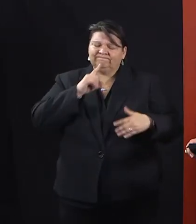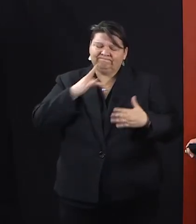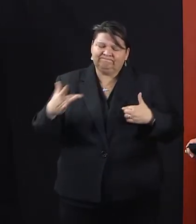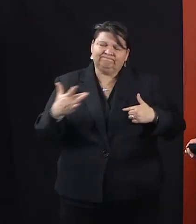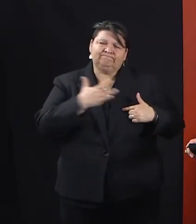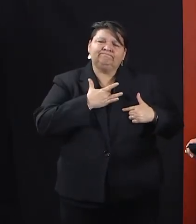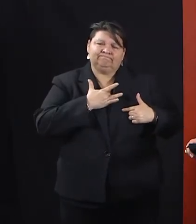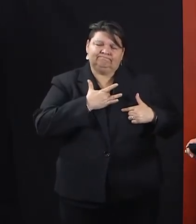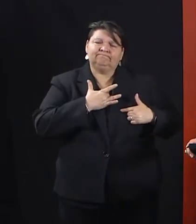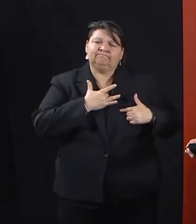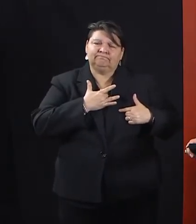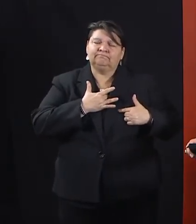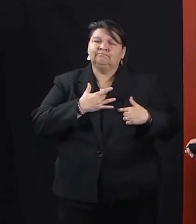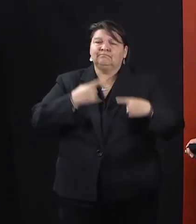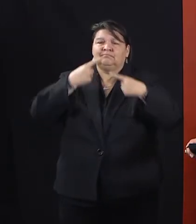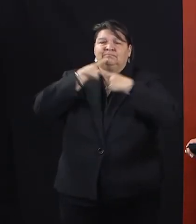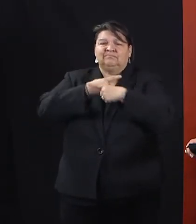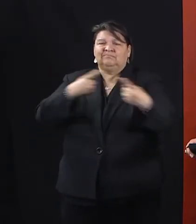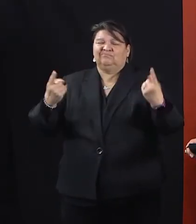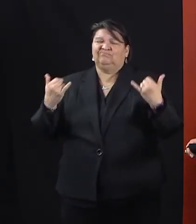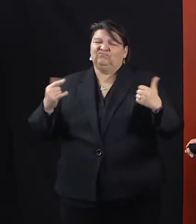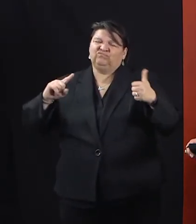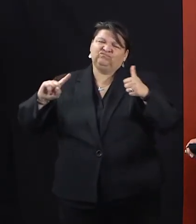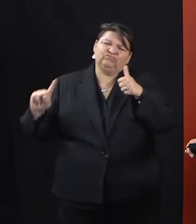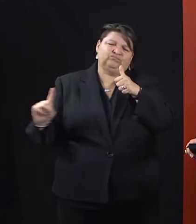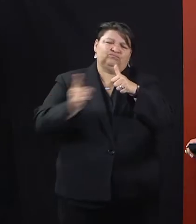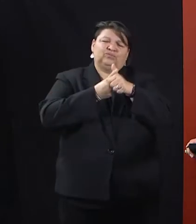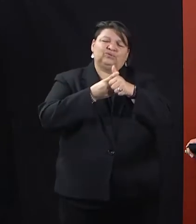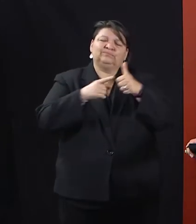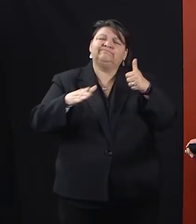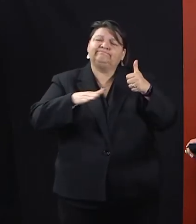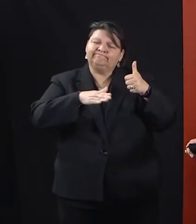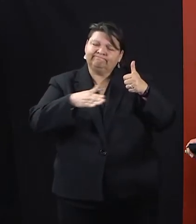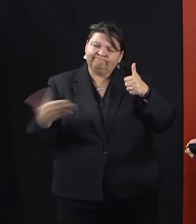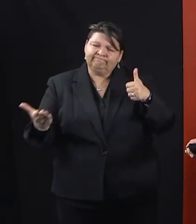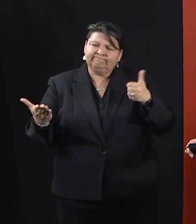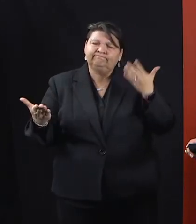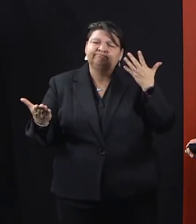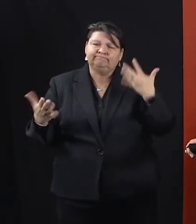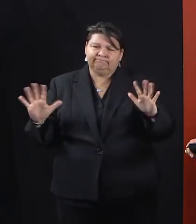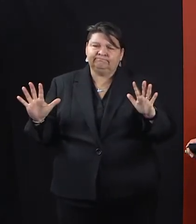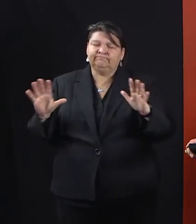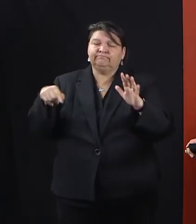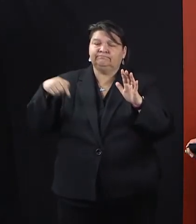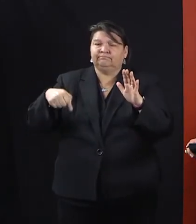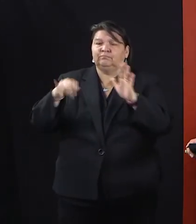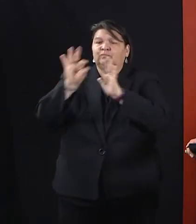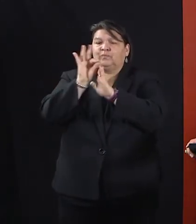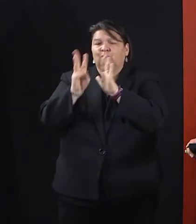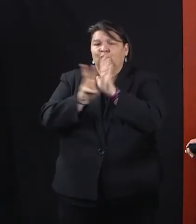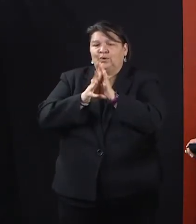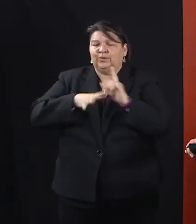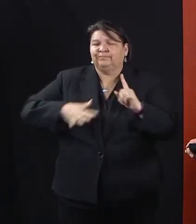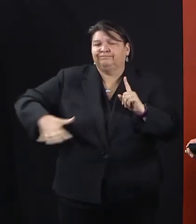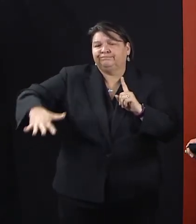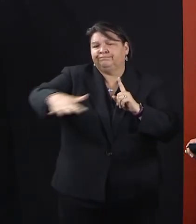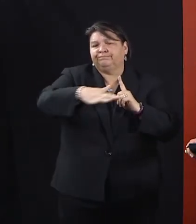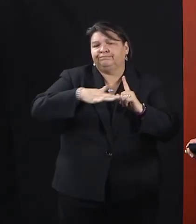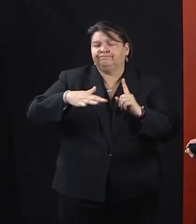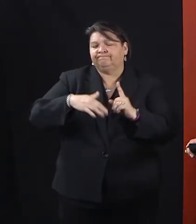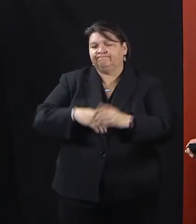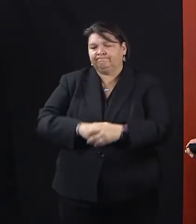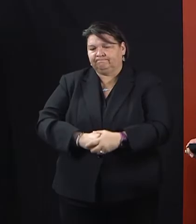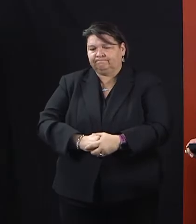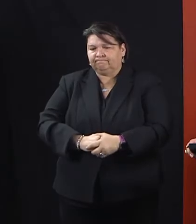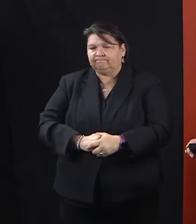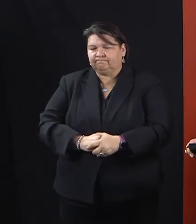first fatality to COVID-19 in Fort Worth today. La sesión de vivo en Facebook el día de hoy no va a ser nada